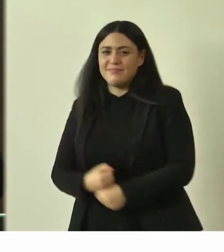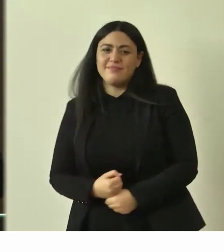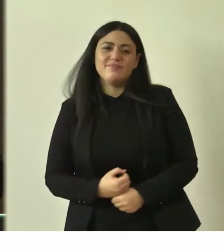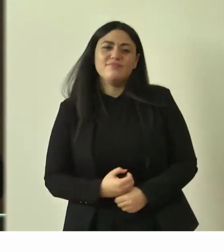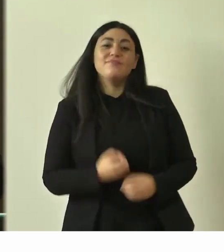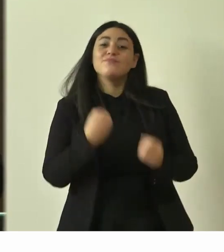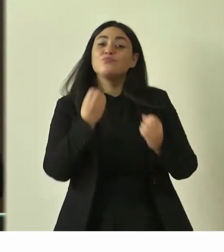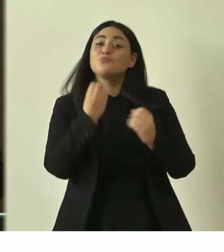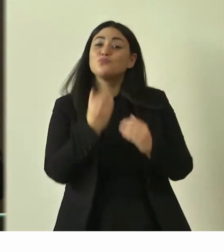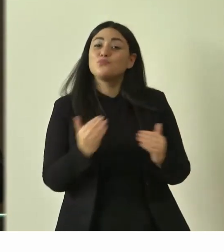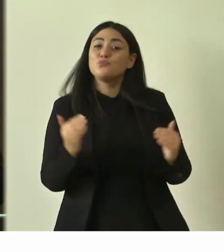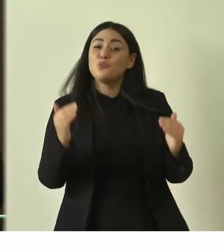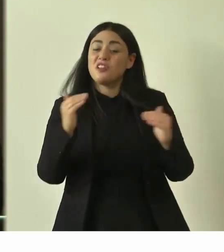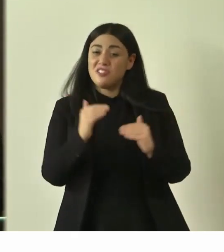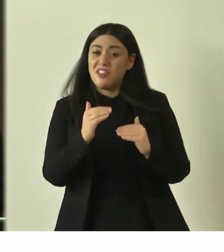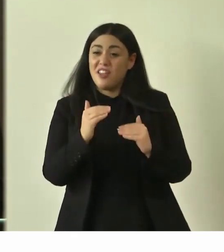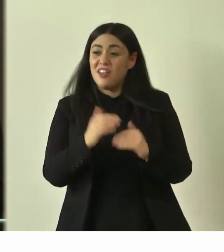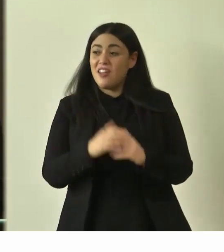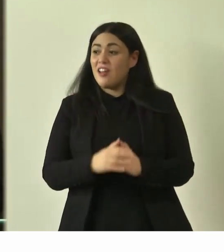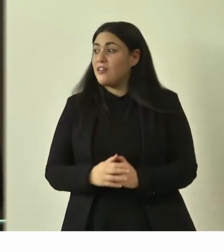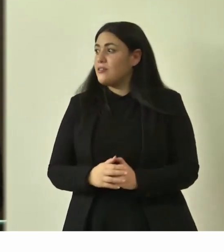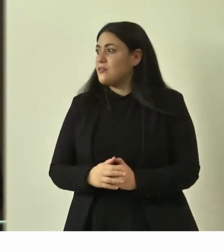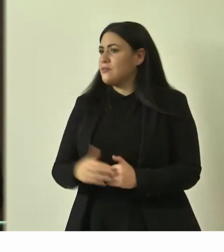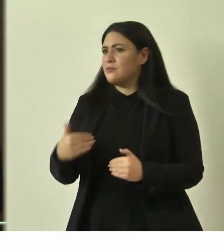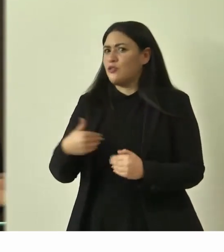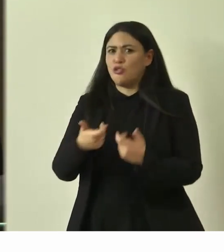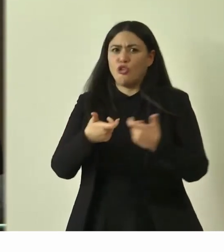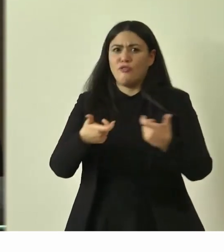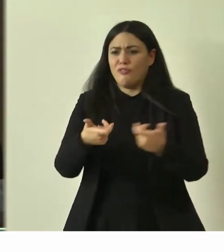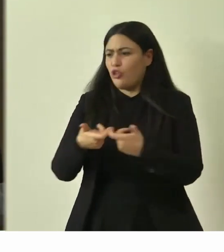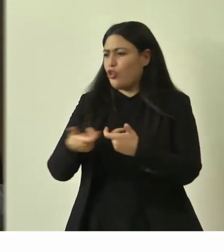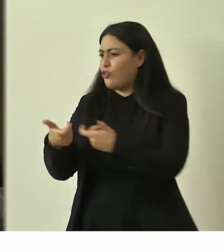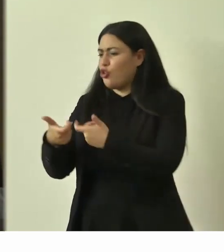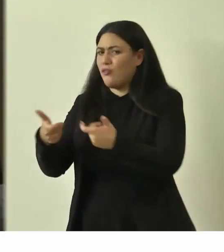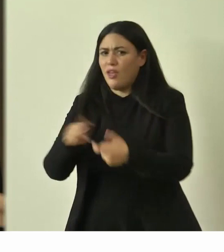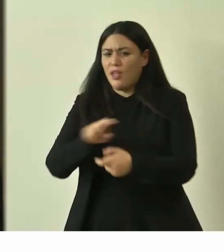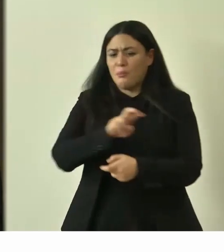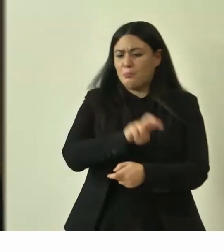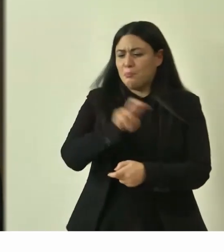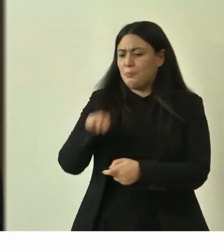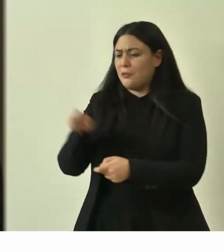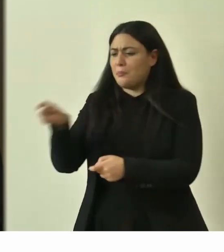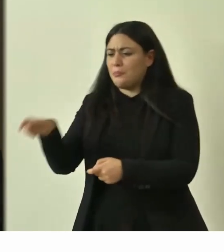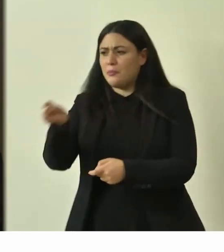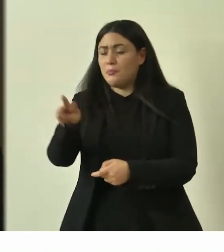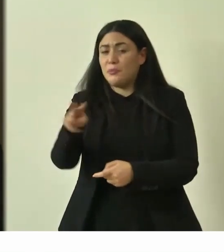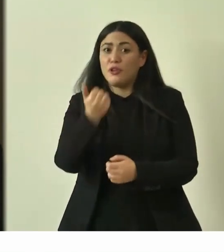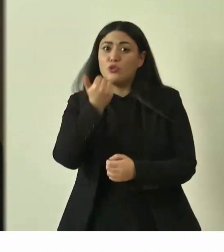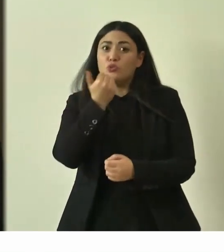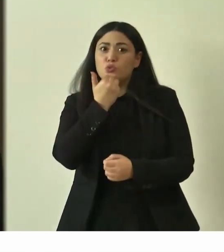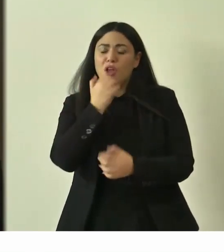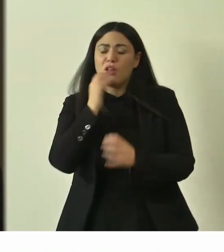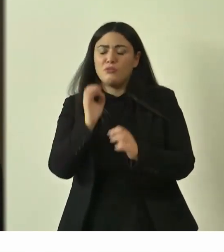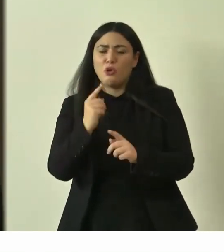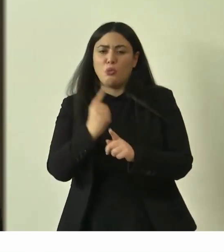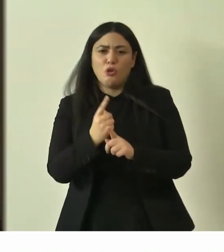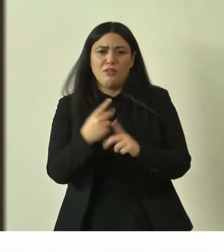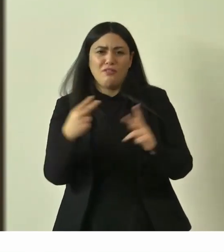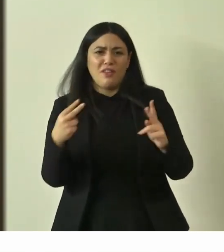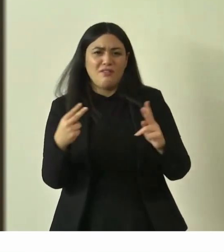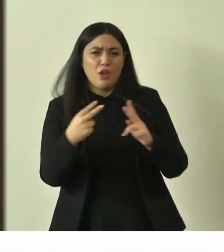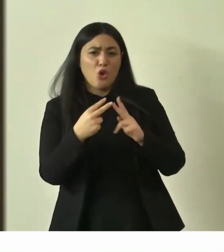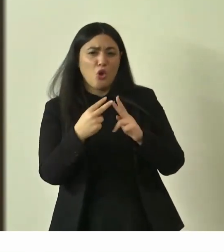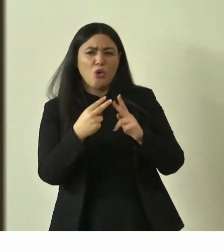Buonasera, si zampetta da un convegno all'altro, scusate, ma c'era un incontro